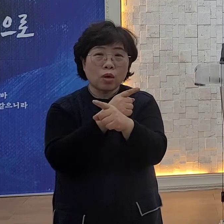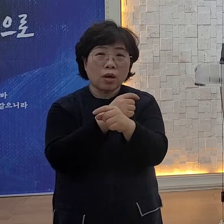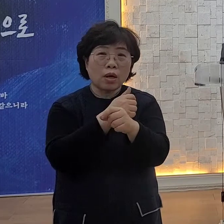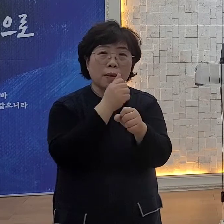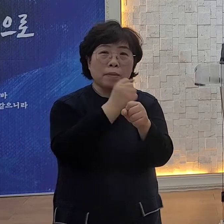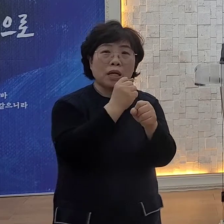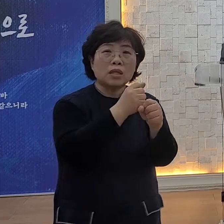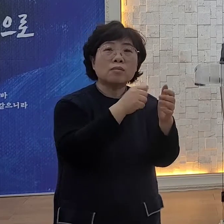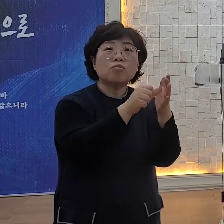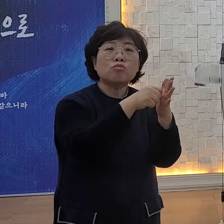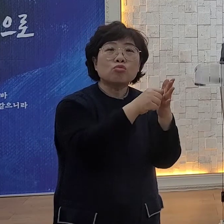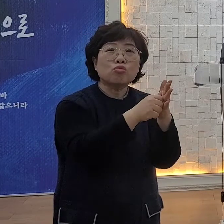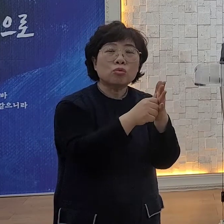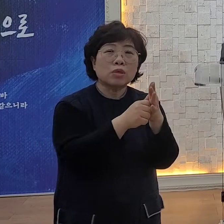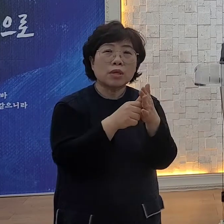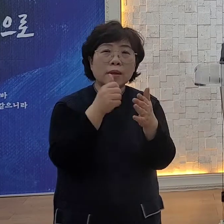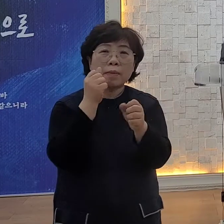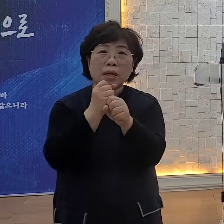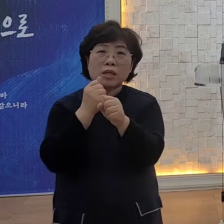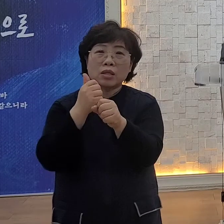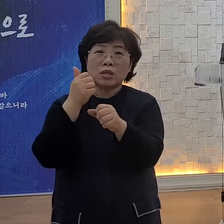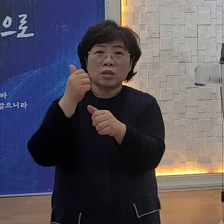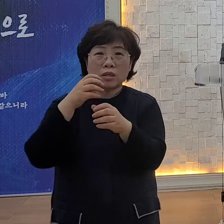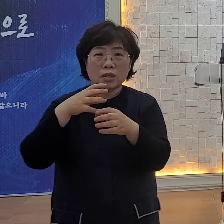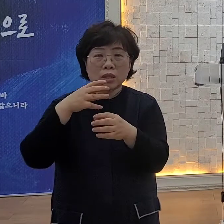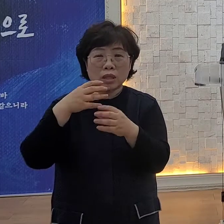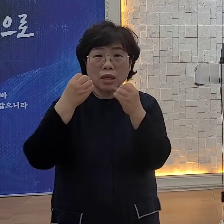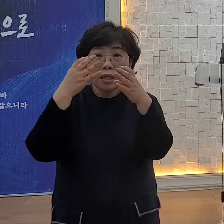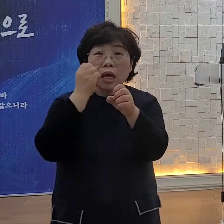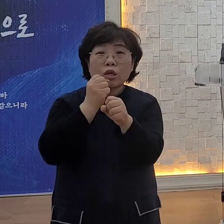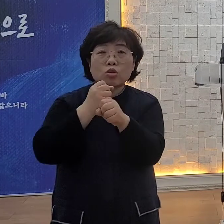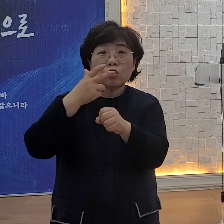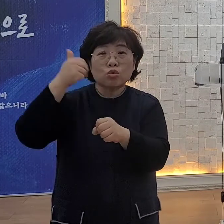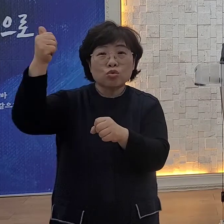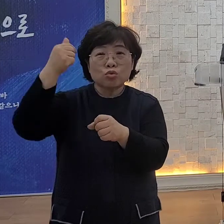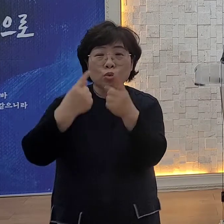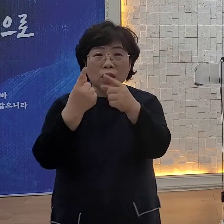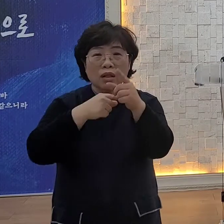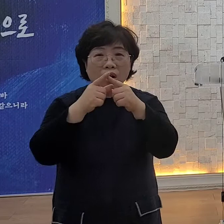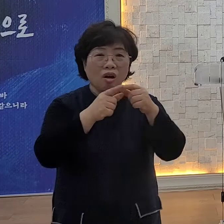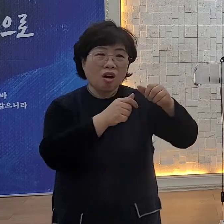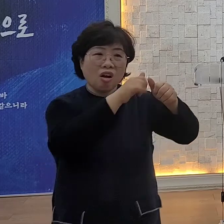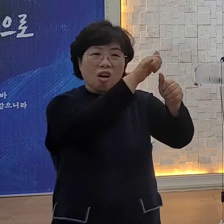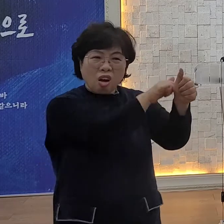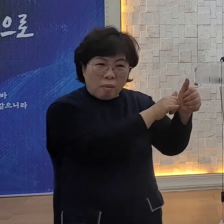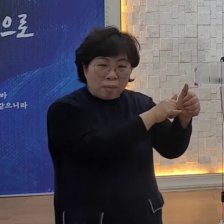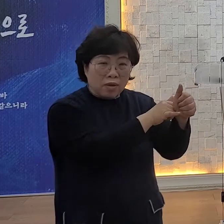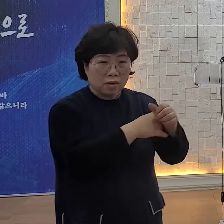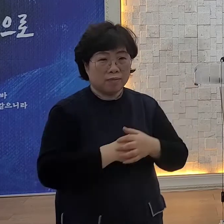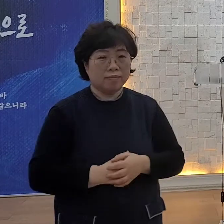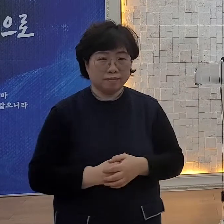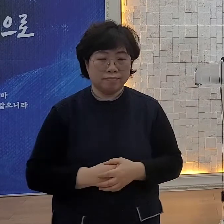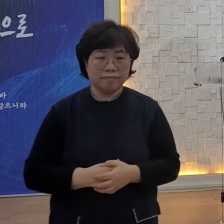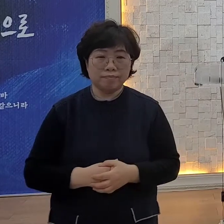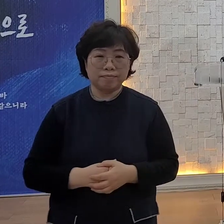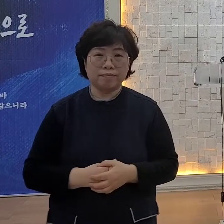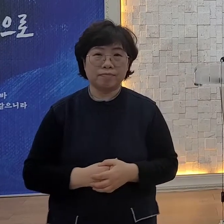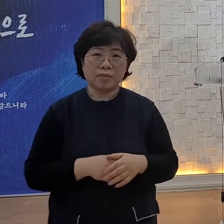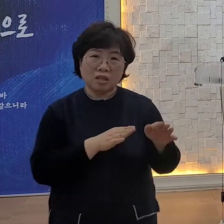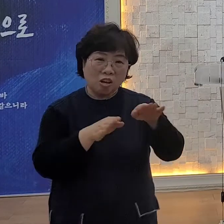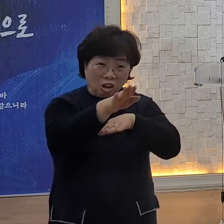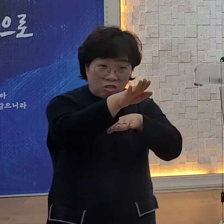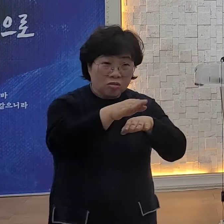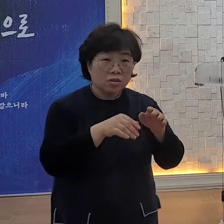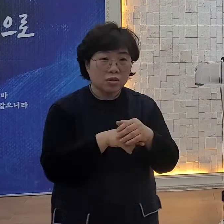바꾸어 피조물을 조물주보다 더 경배하고 섬김이라. 이 기억나시죠? 이게 영리예요.